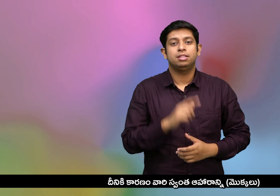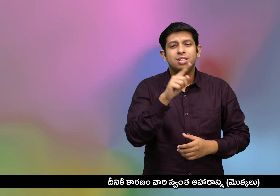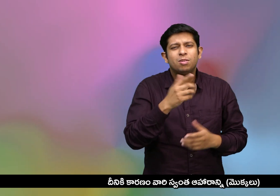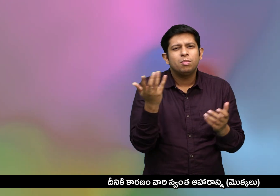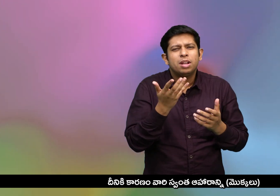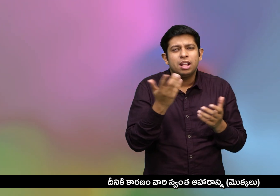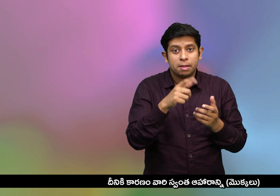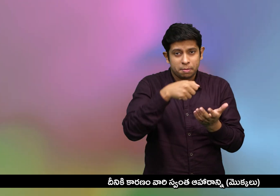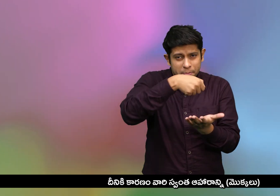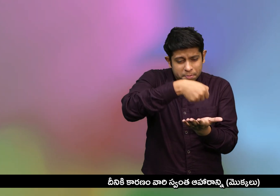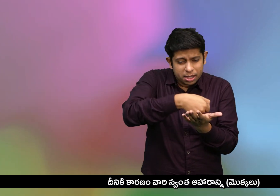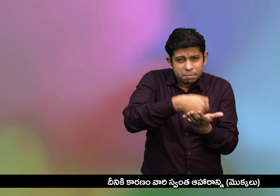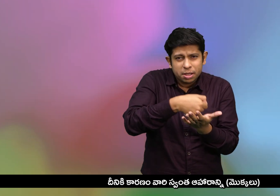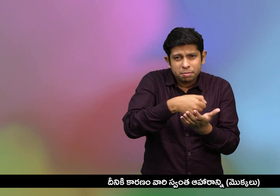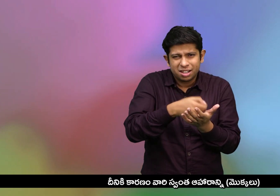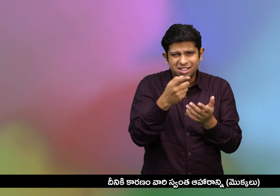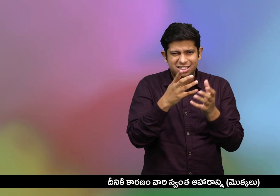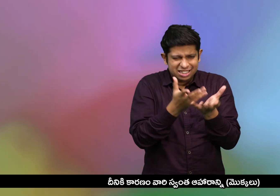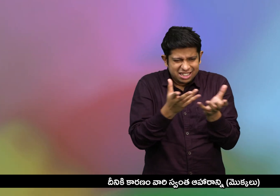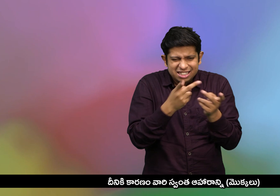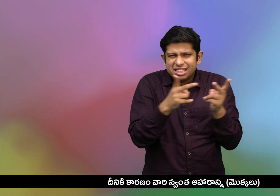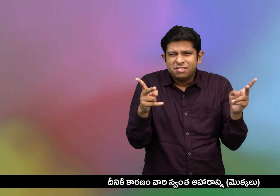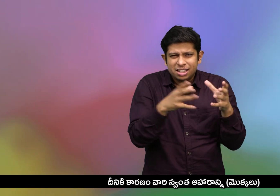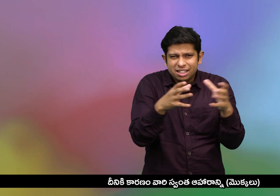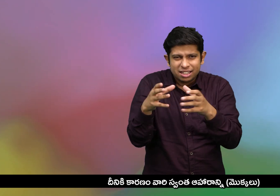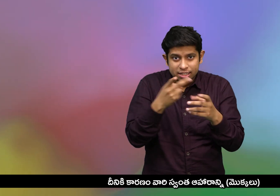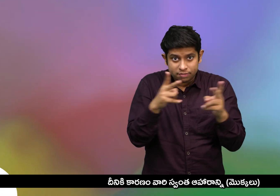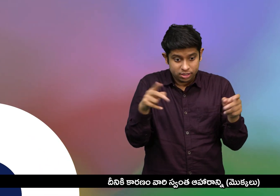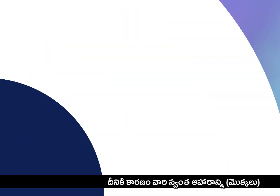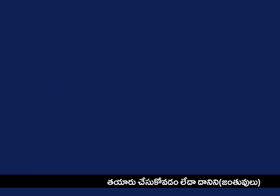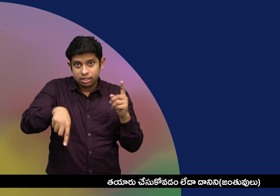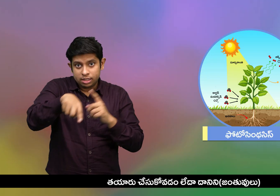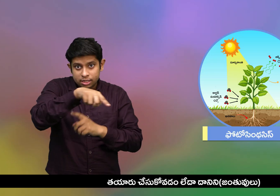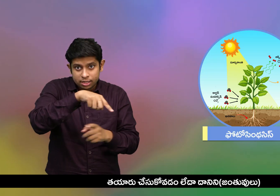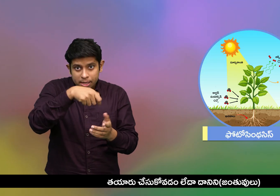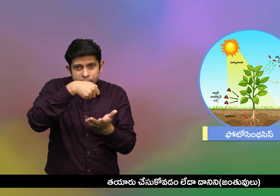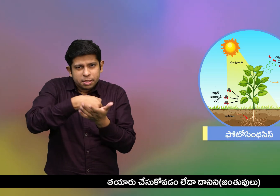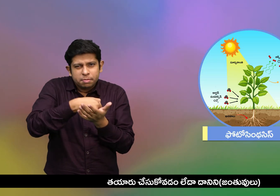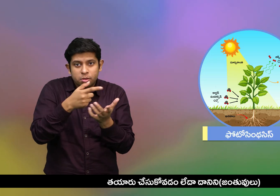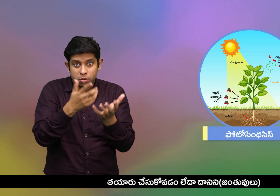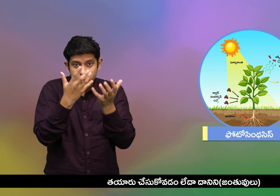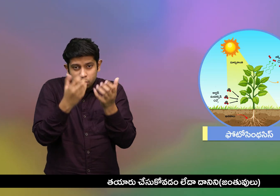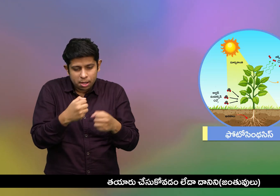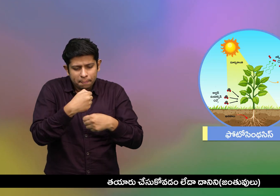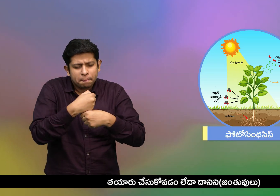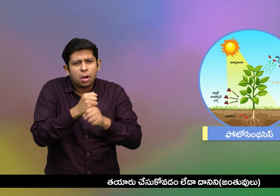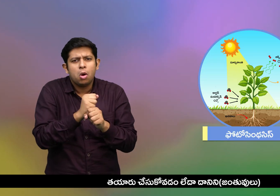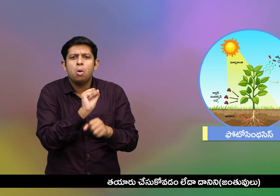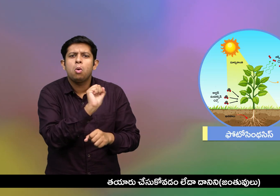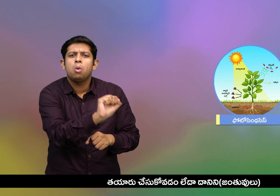దీనికి కారణం వారి స్వంత ఆహారాన్ని మొక్కలు తయారు చేసుకోవడం లేదా దానిని